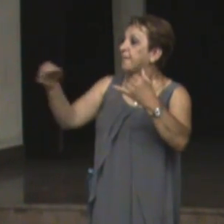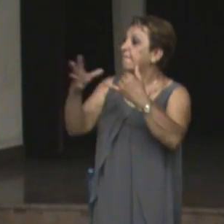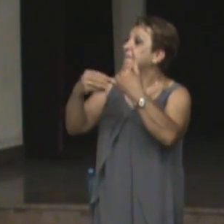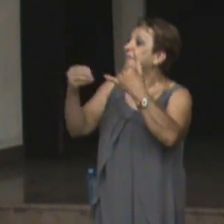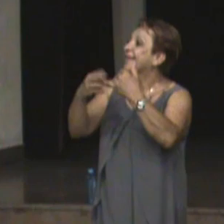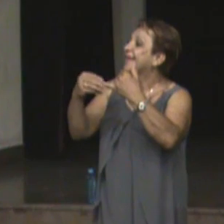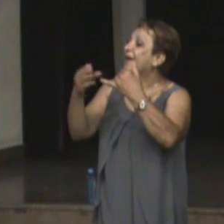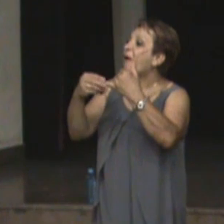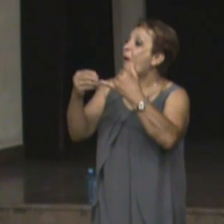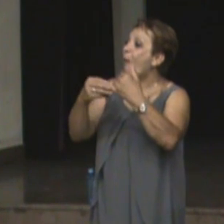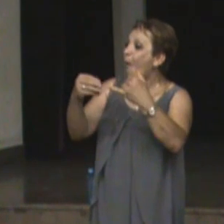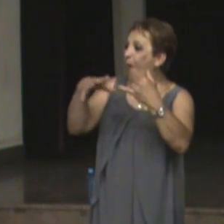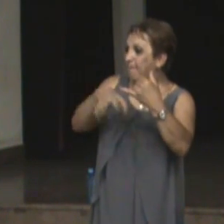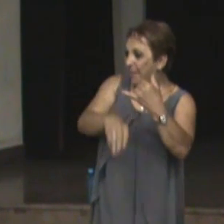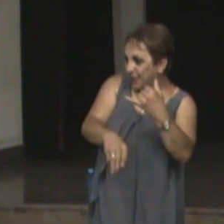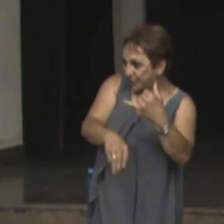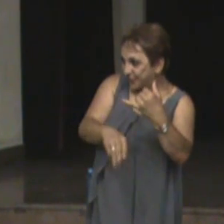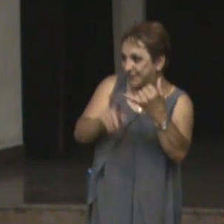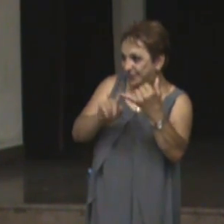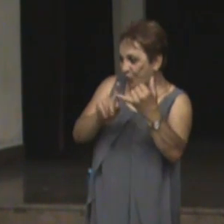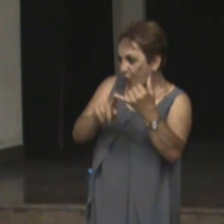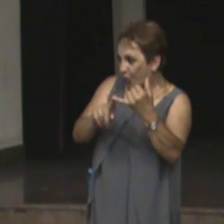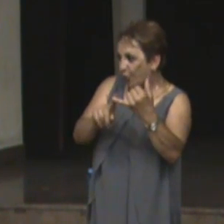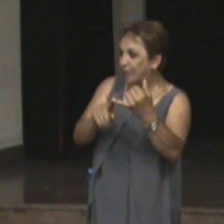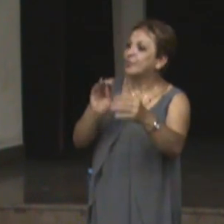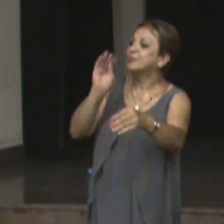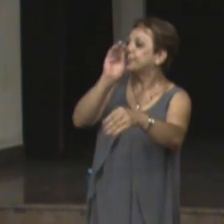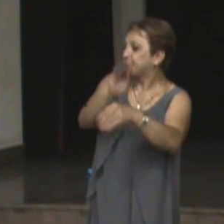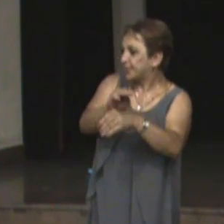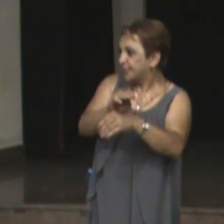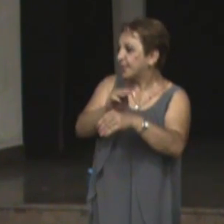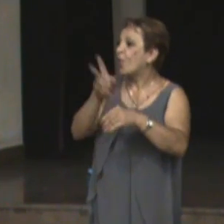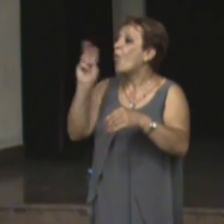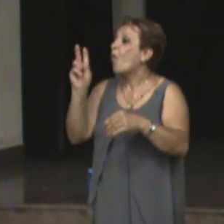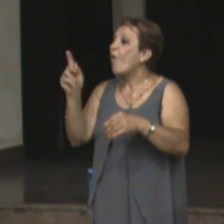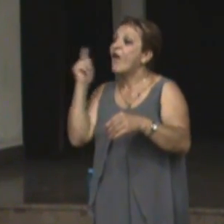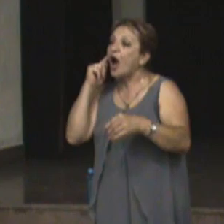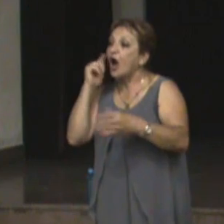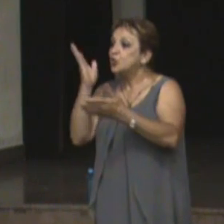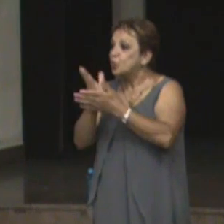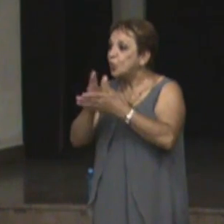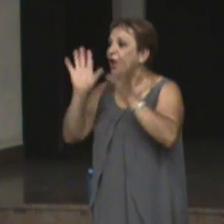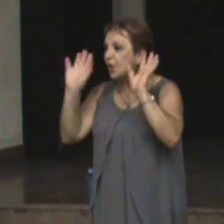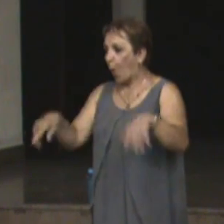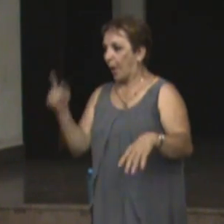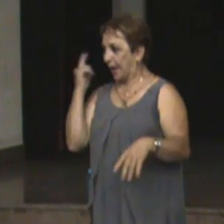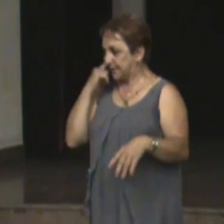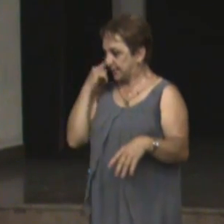100։ Եվ Քրիստոս վերջում ավելացնում է, ով ականջ ունի լսելու տող լսի։